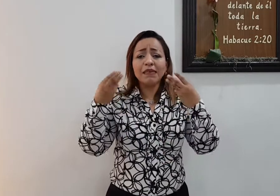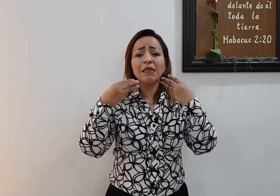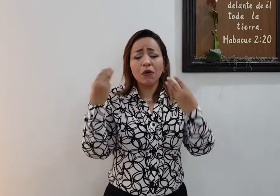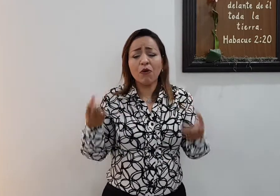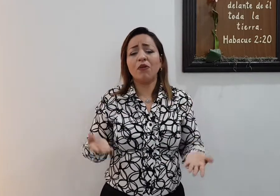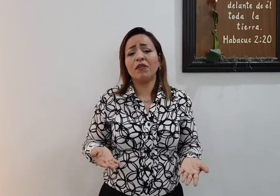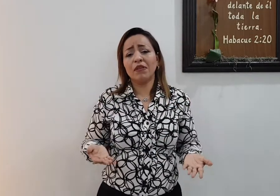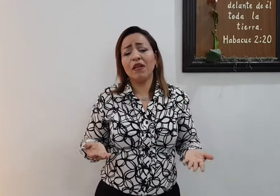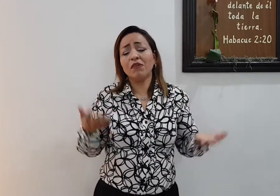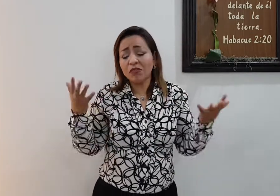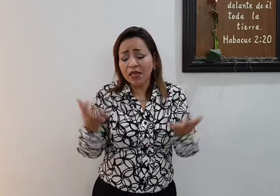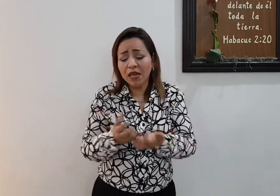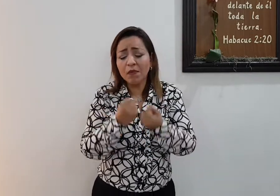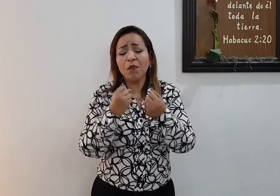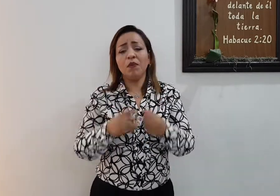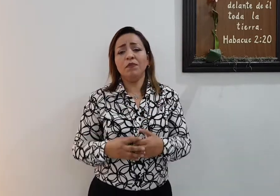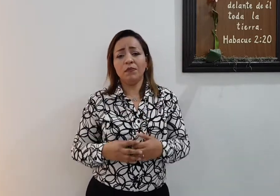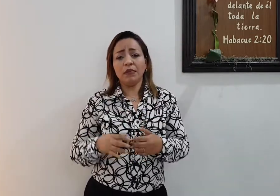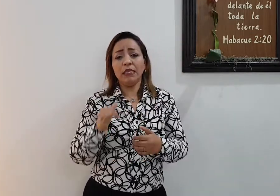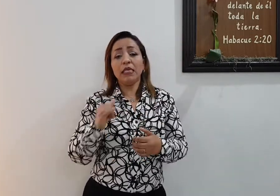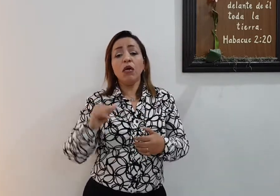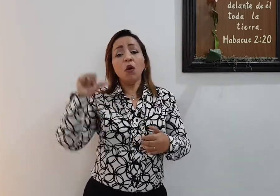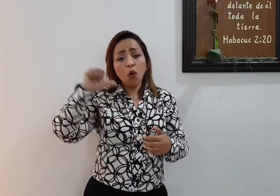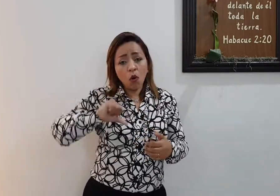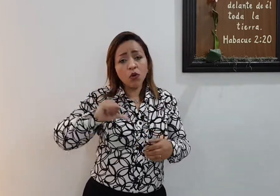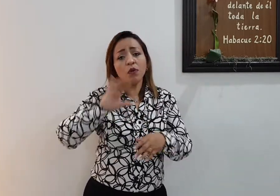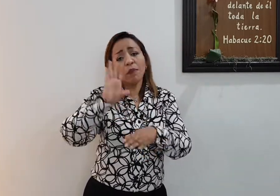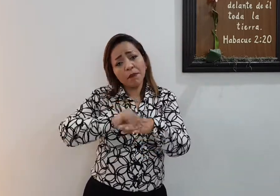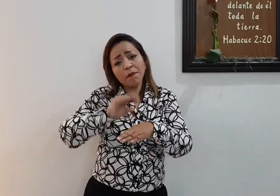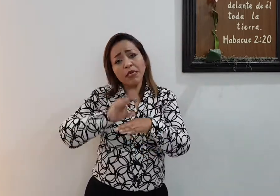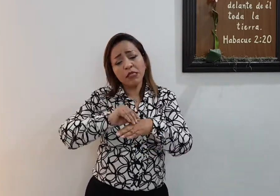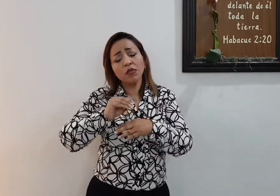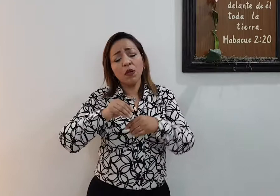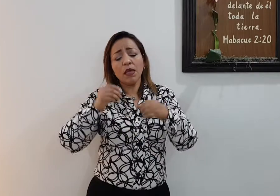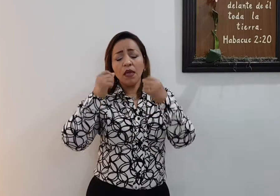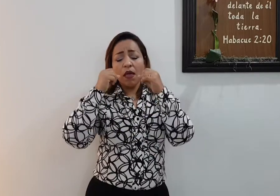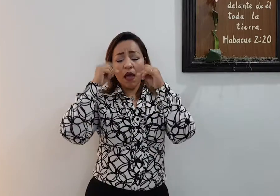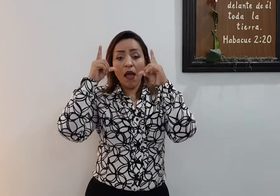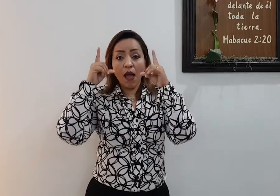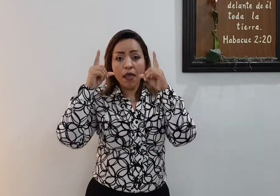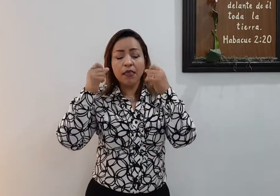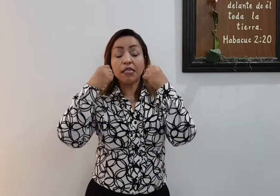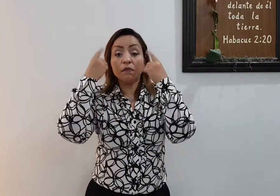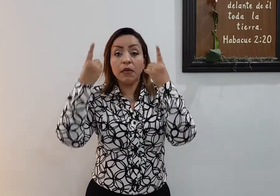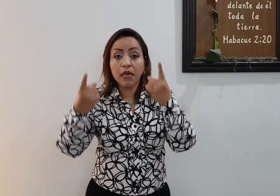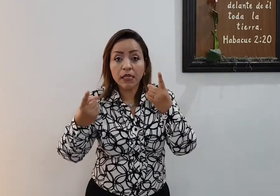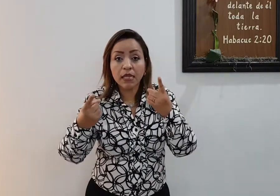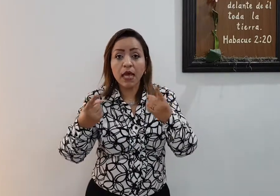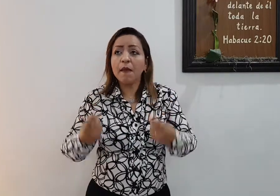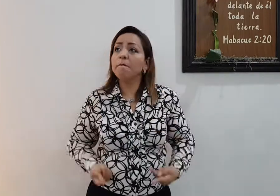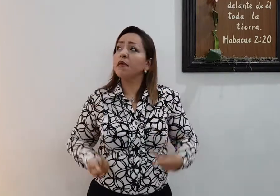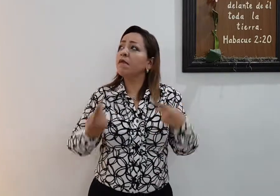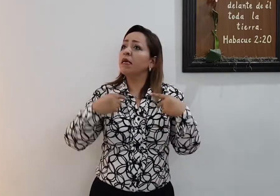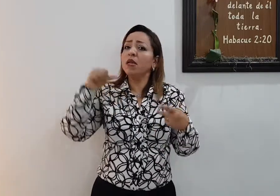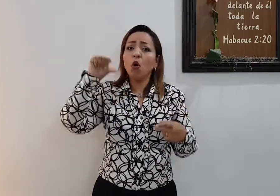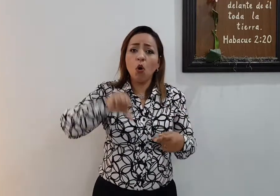mis ojos. Hoy tú lo permitiste. ¿Tienes algo que yo deba de hacer? Muéstramelo, Señor. Y viva así cada día en